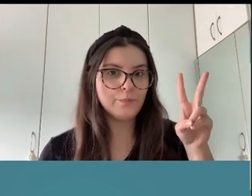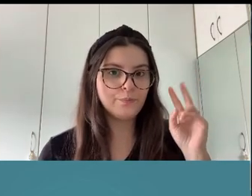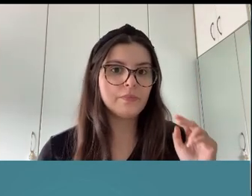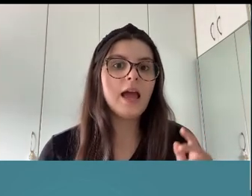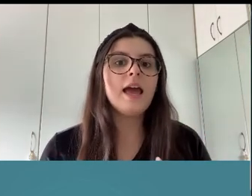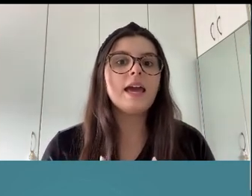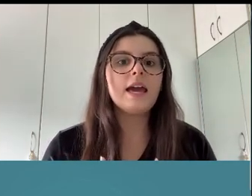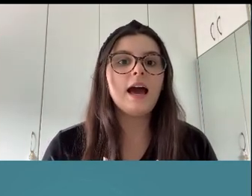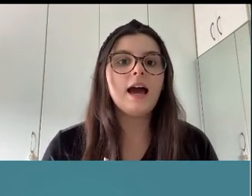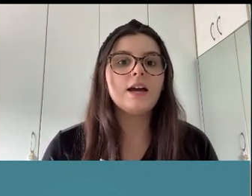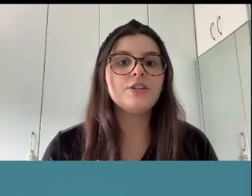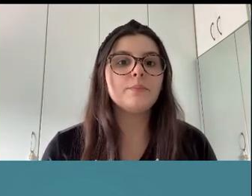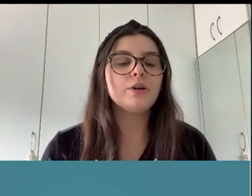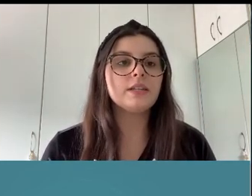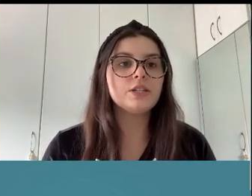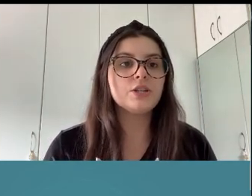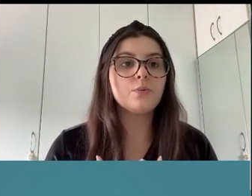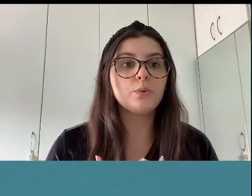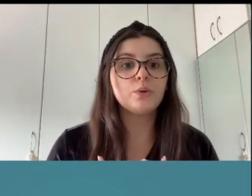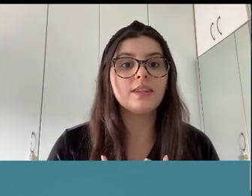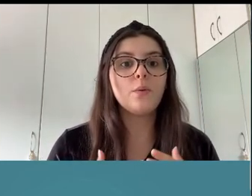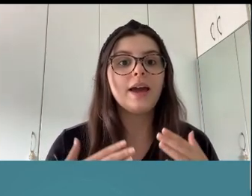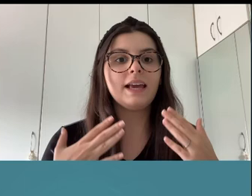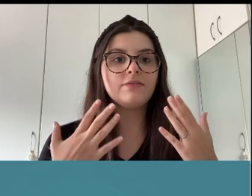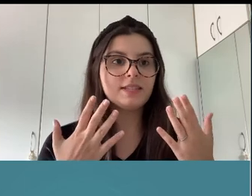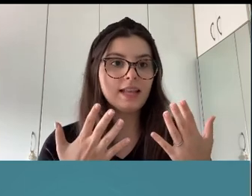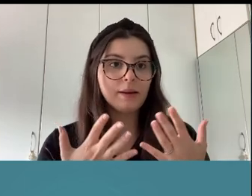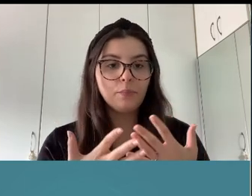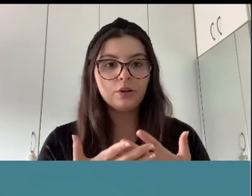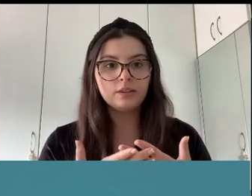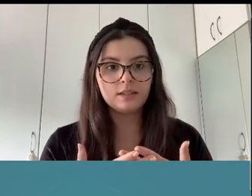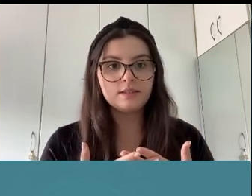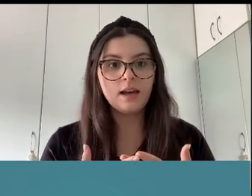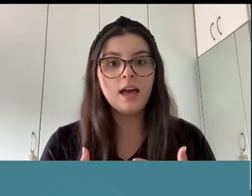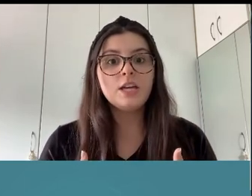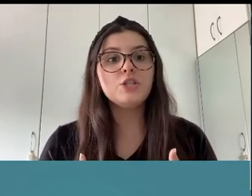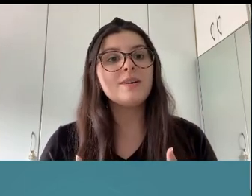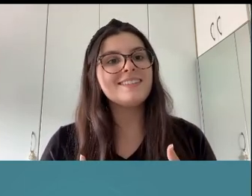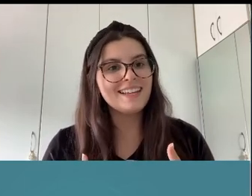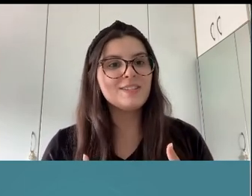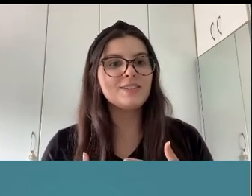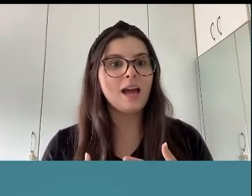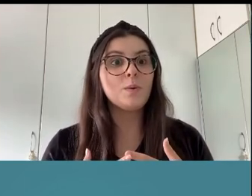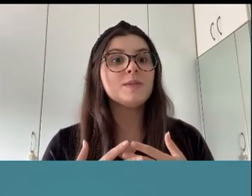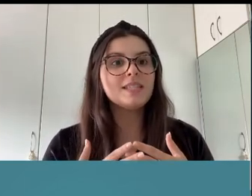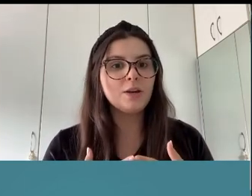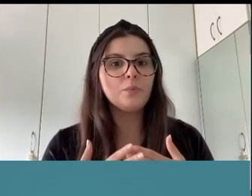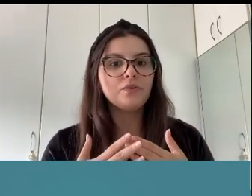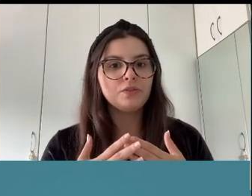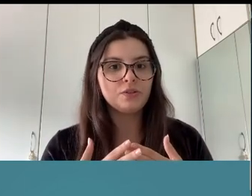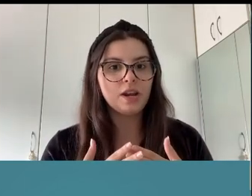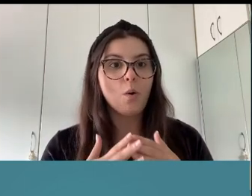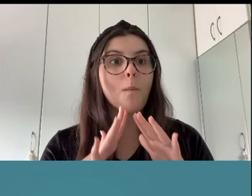citação, achei importante que o autor deu ênfase na importância de o assistente social ser